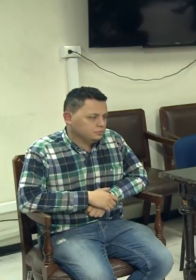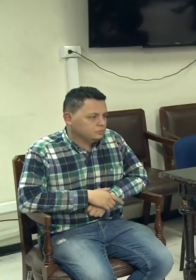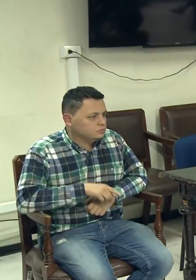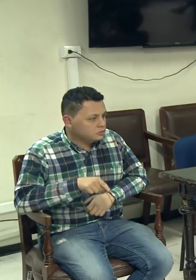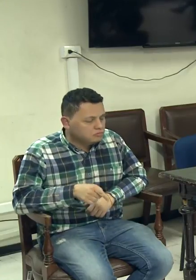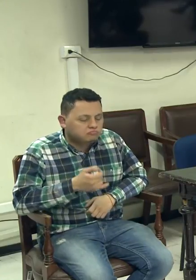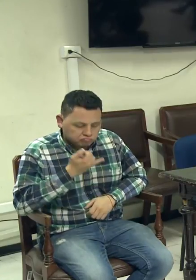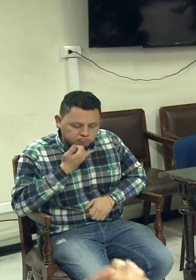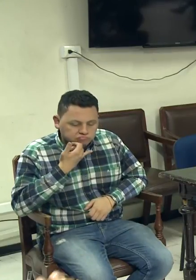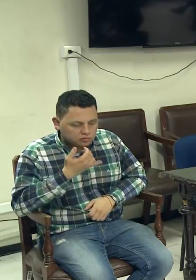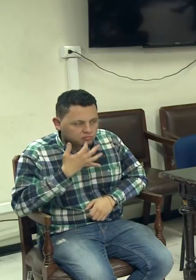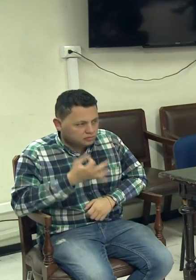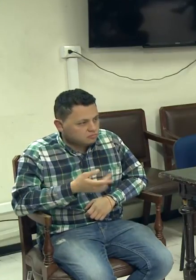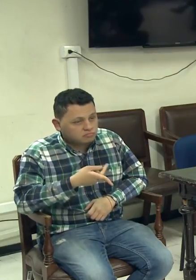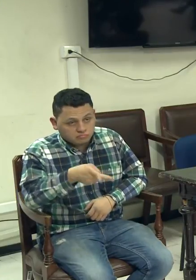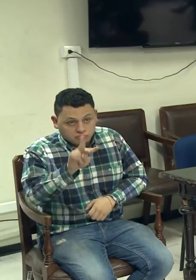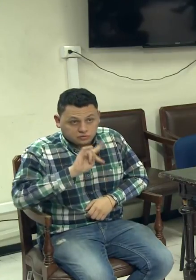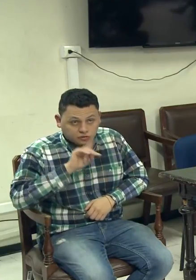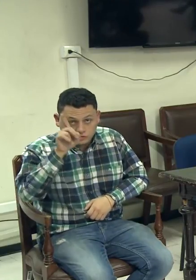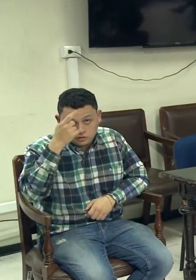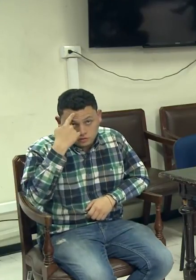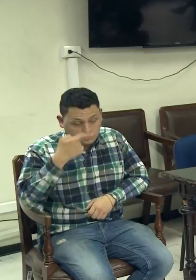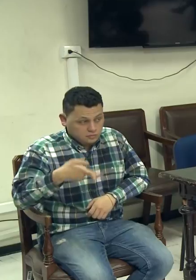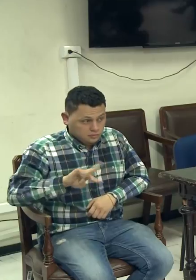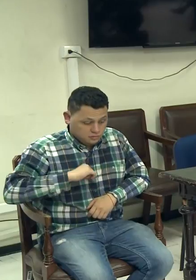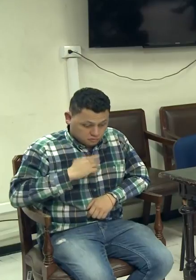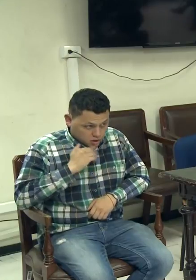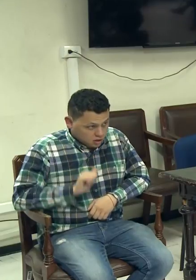Y es cierto, las mujeres no nos creen.